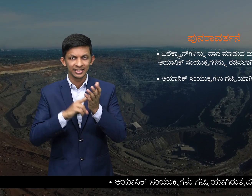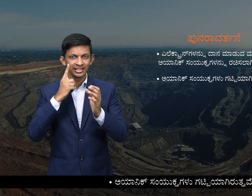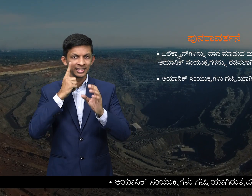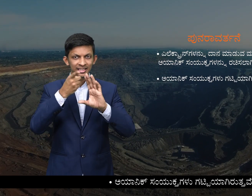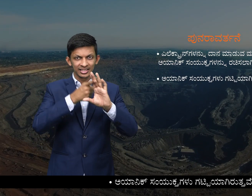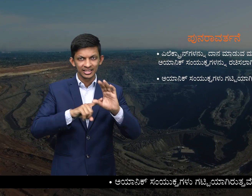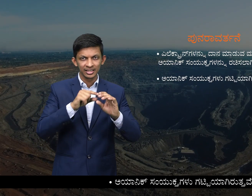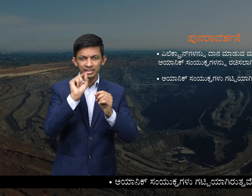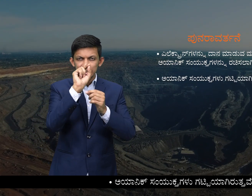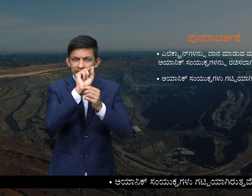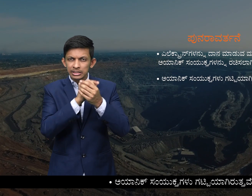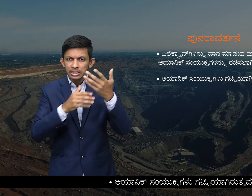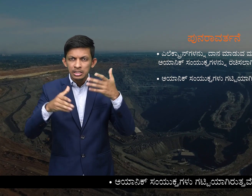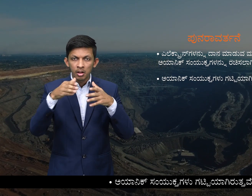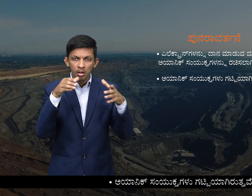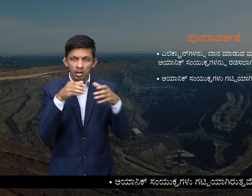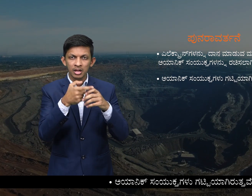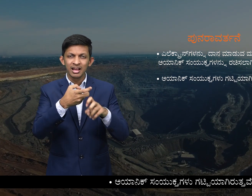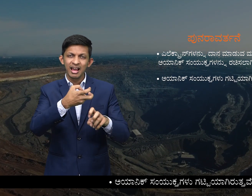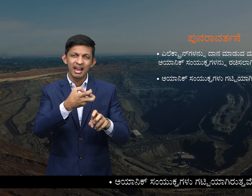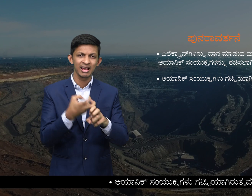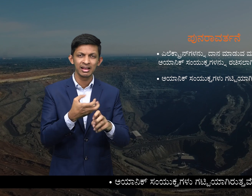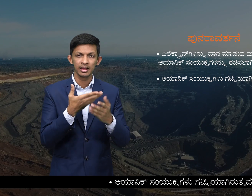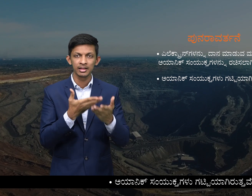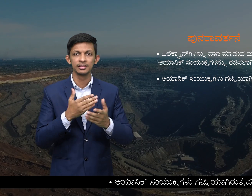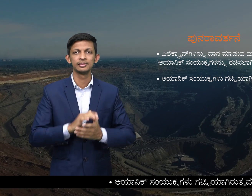ಅಯಾನಿಕ್ ಸಂಯುಕ್ತಗಳು ಗಟ್ಟಿಯಾಗಿರುತ್ತವೆ.